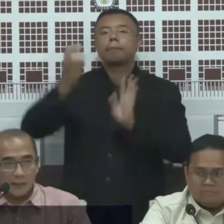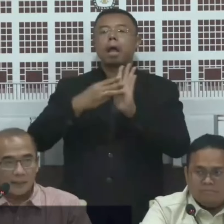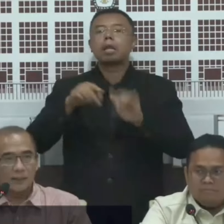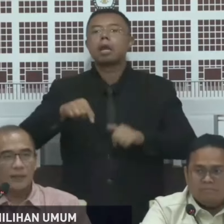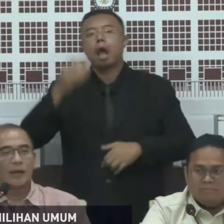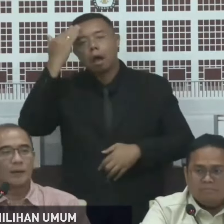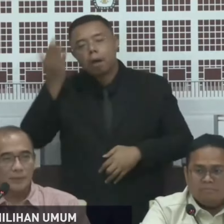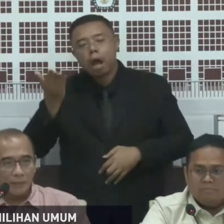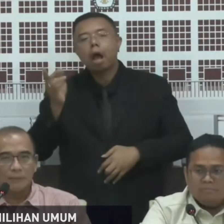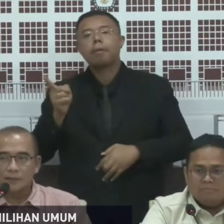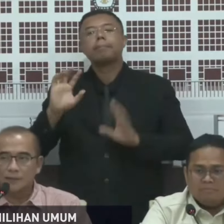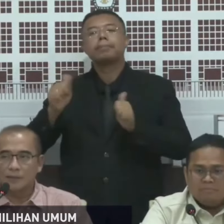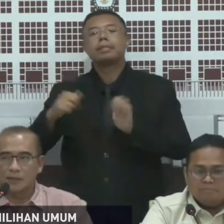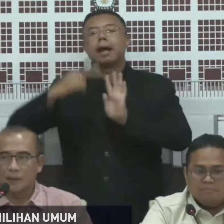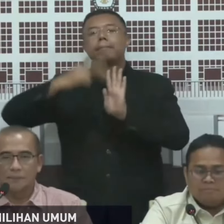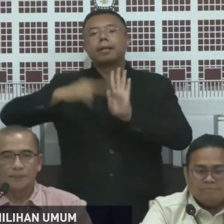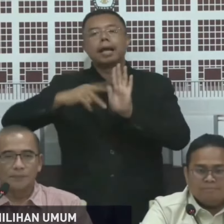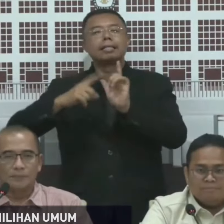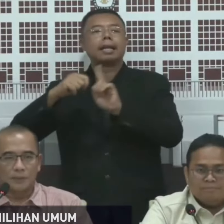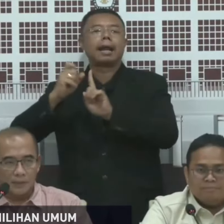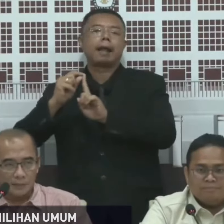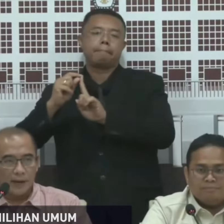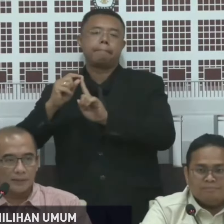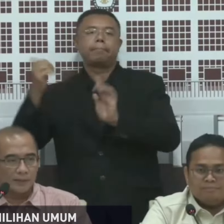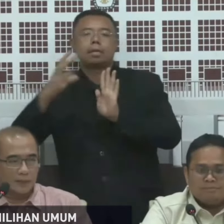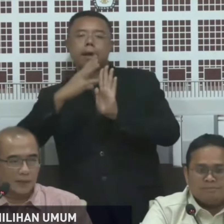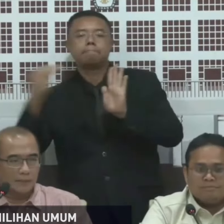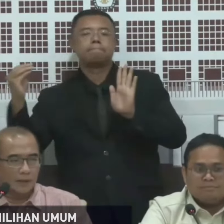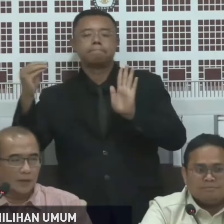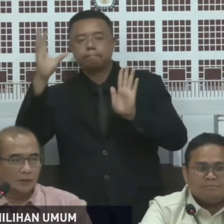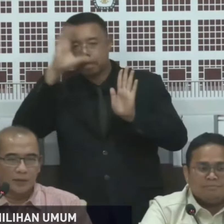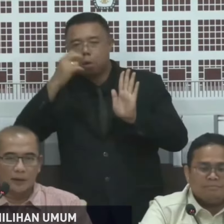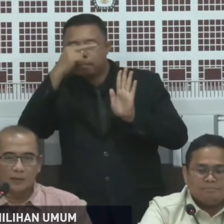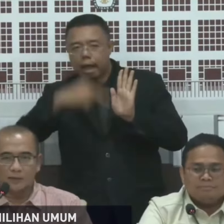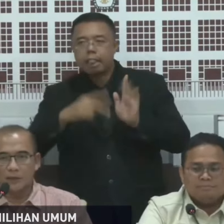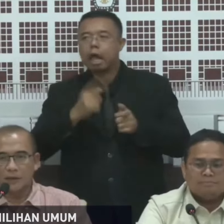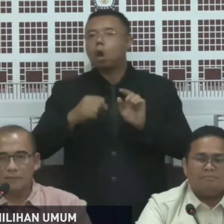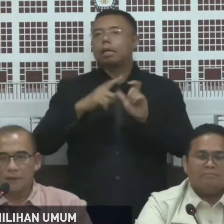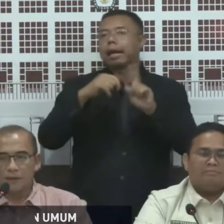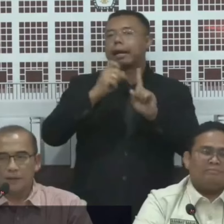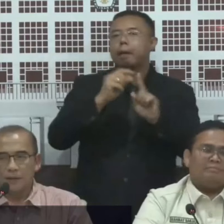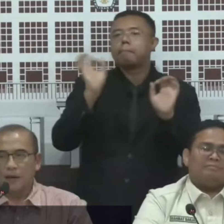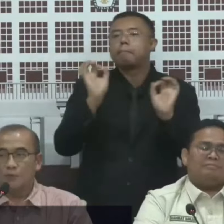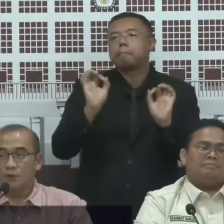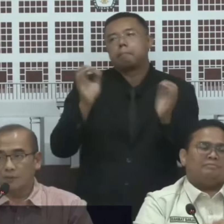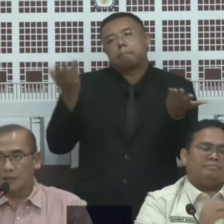apa? Sekali lagi, karena bisa membaca Sirekap, bisa mengakses Sirekap. Kalau tidak ada Sirekap,